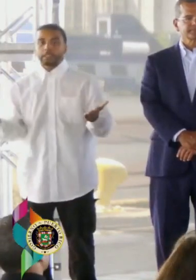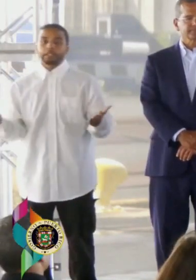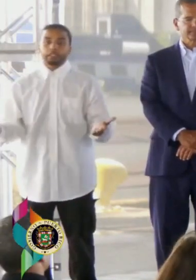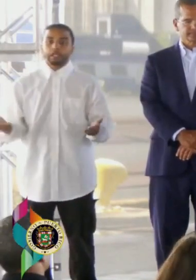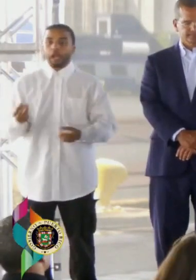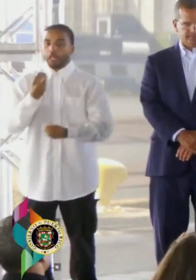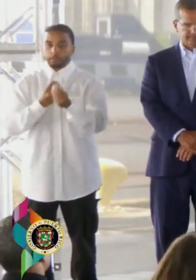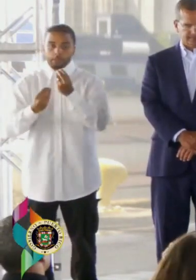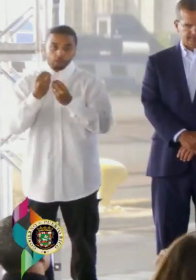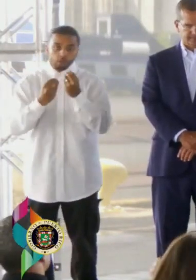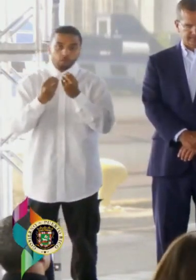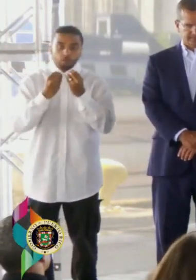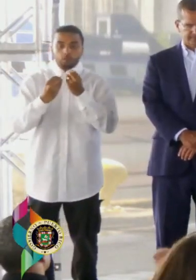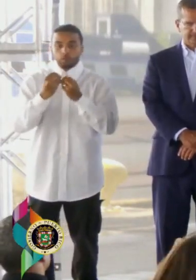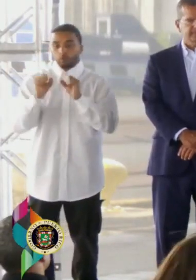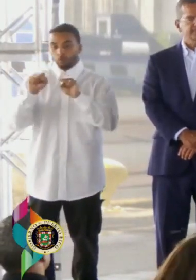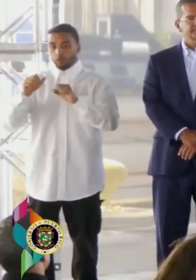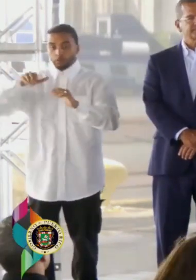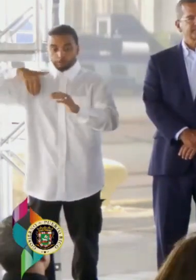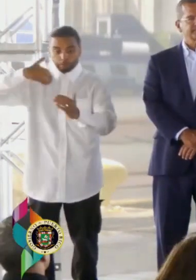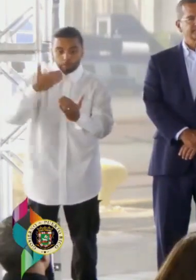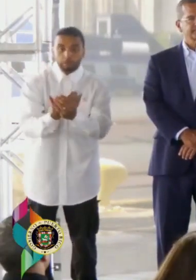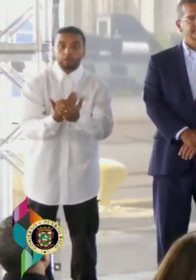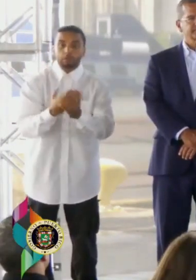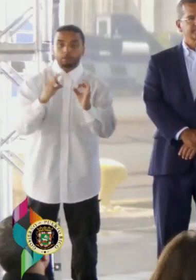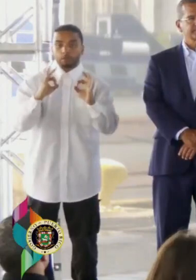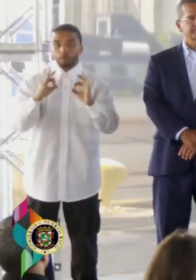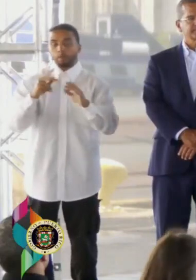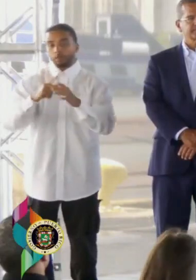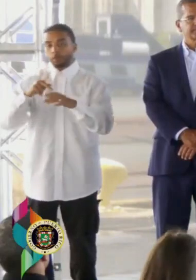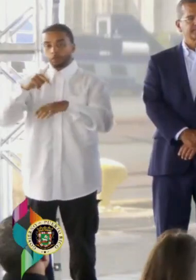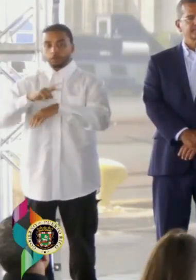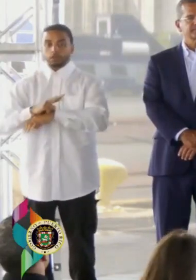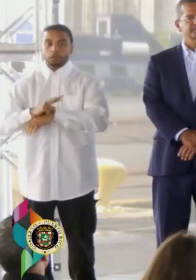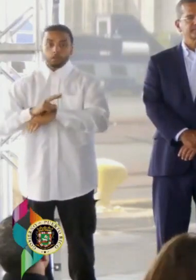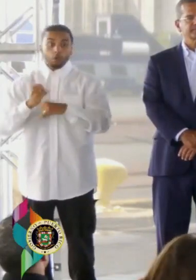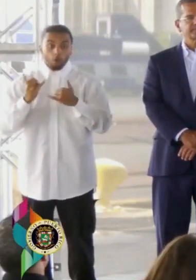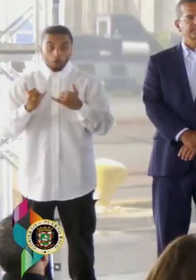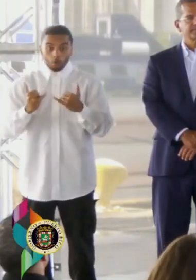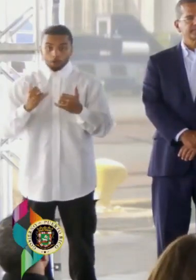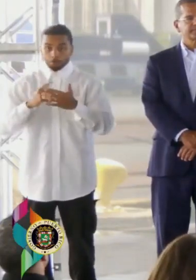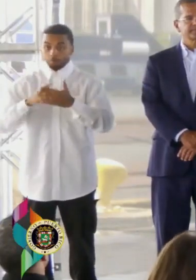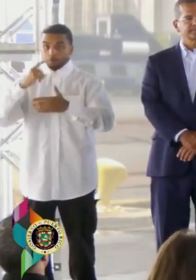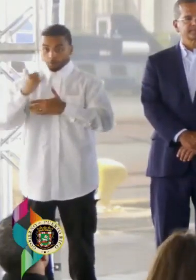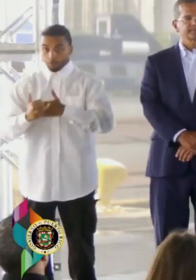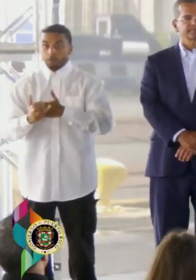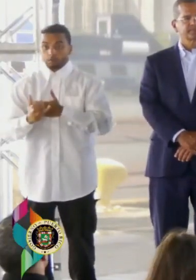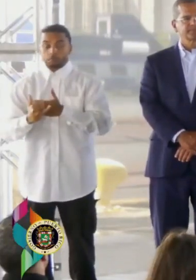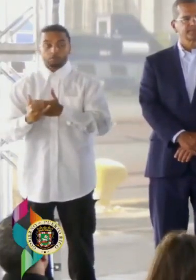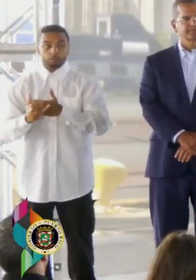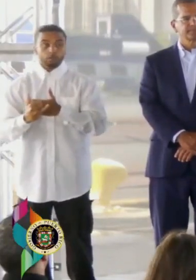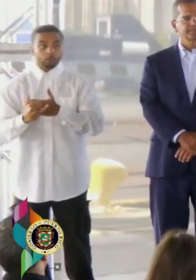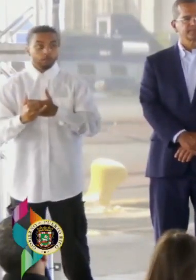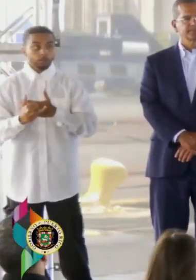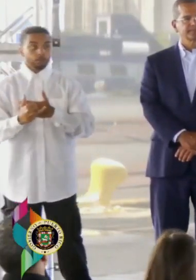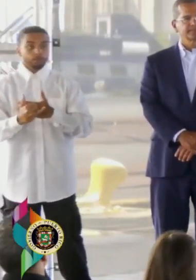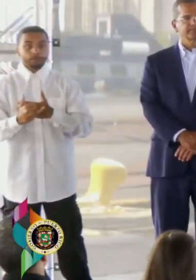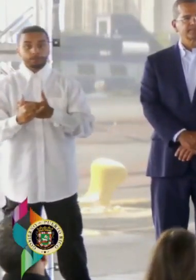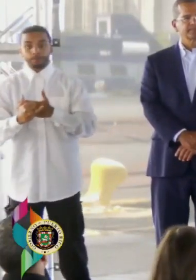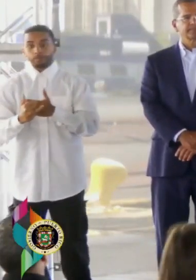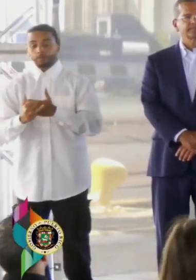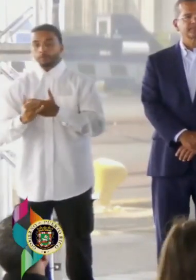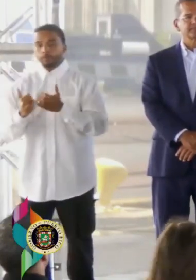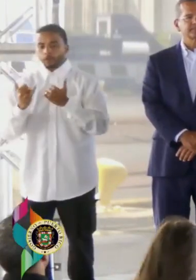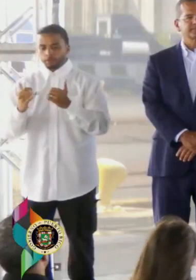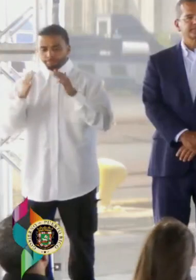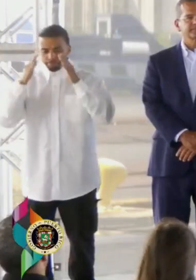eh que lleguen apropiadamente a Puerto Rico Así que hoy estamos haciendo un proyecto eh de Gran envergadura que va a